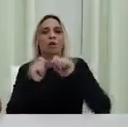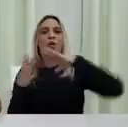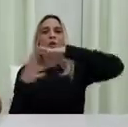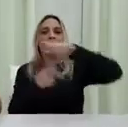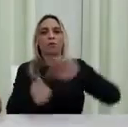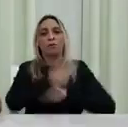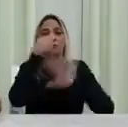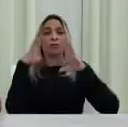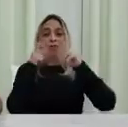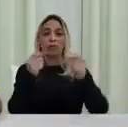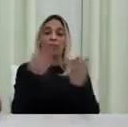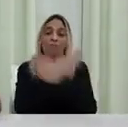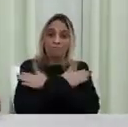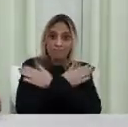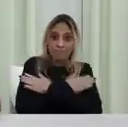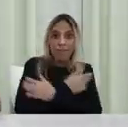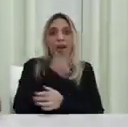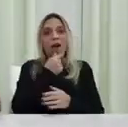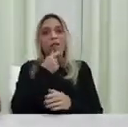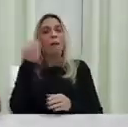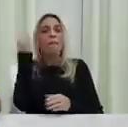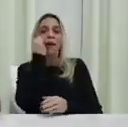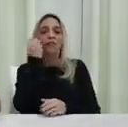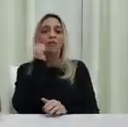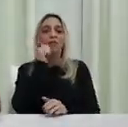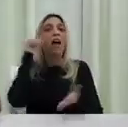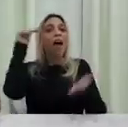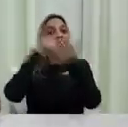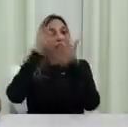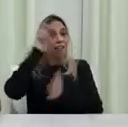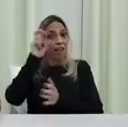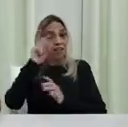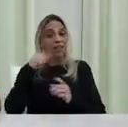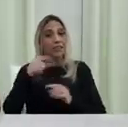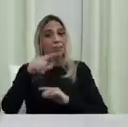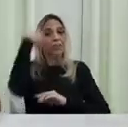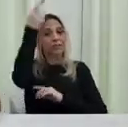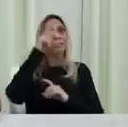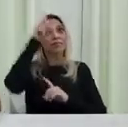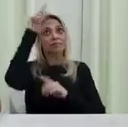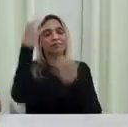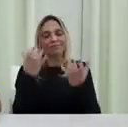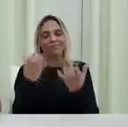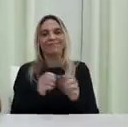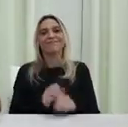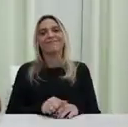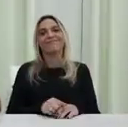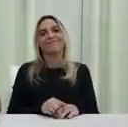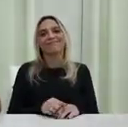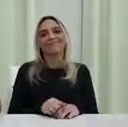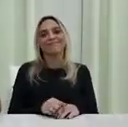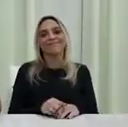mundo. Um grande abraço nos homens e um beijo nas mulheres. Até quinta-feira da semana que vem, se Deus quiser. Valeu!